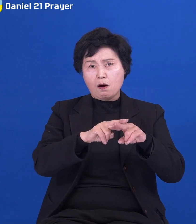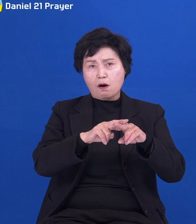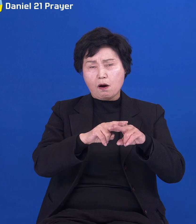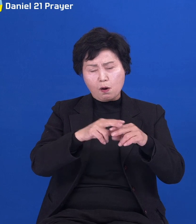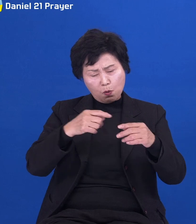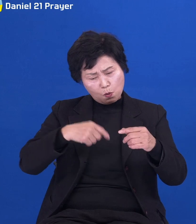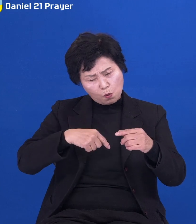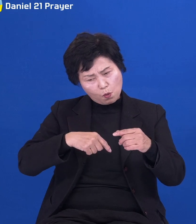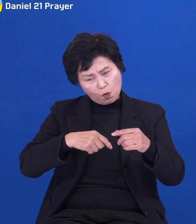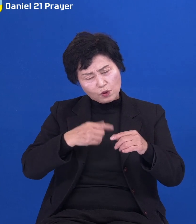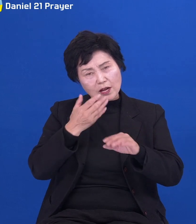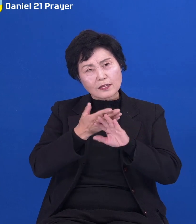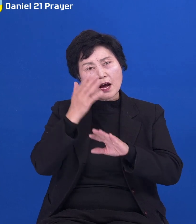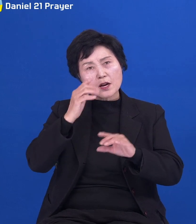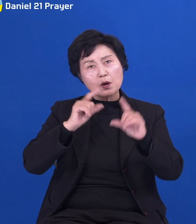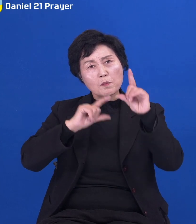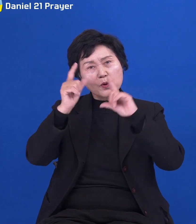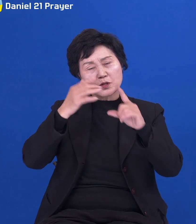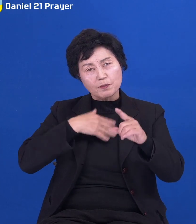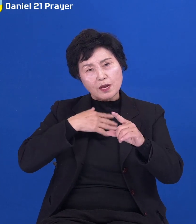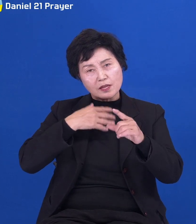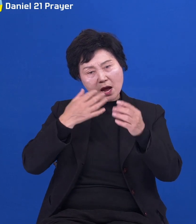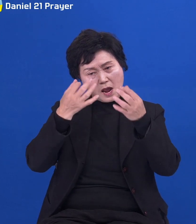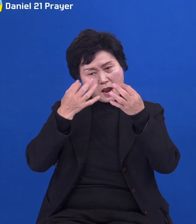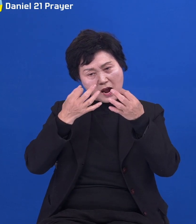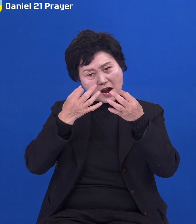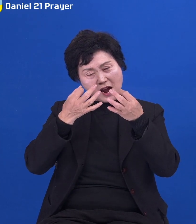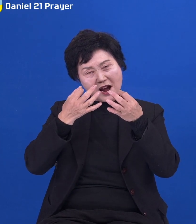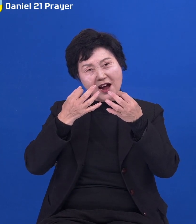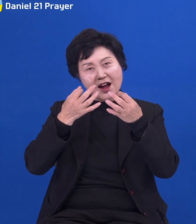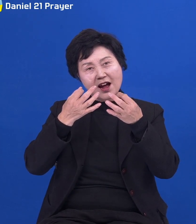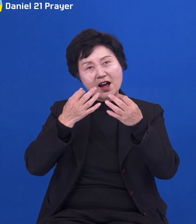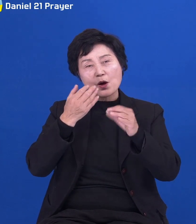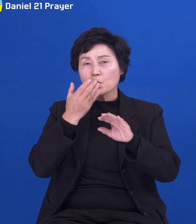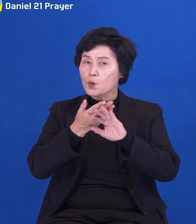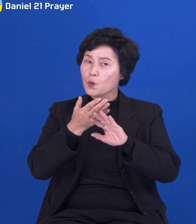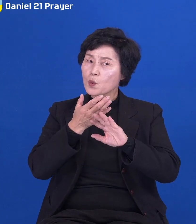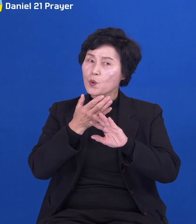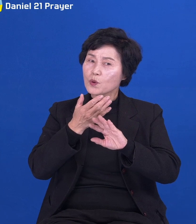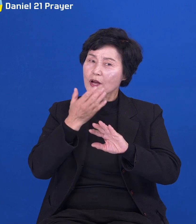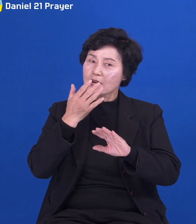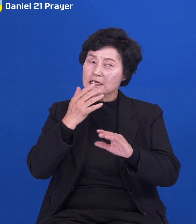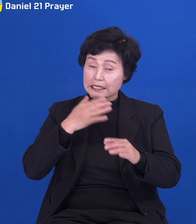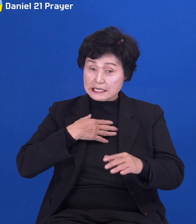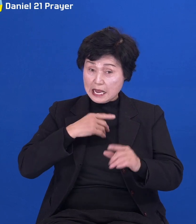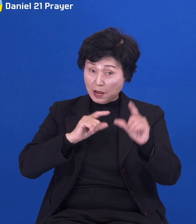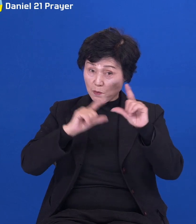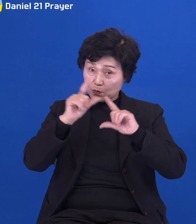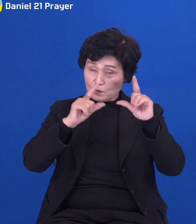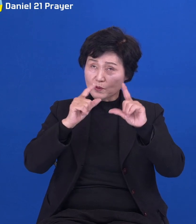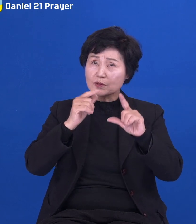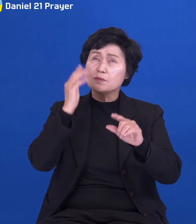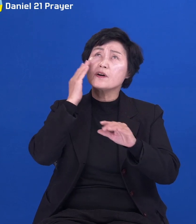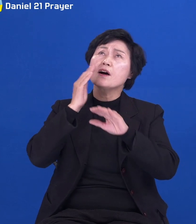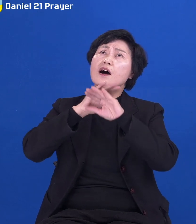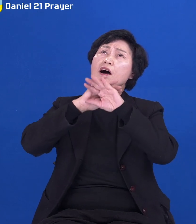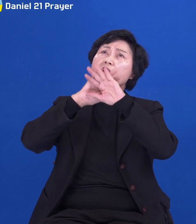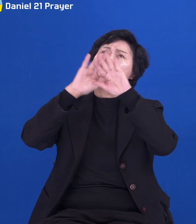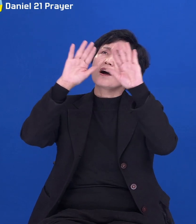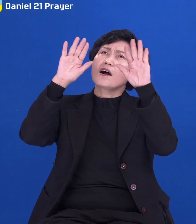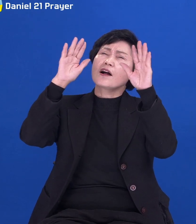하나님께서 보여주시는 거예요. 나는 그 안에 앉아 있는데 또 다른 나는 하늘의 하나님을 향해서 무릎 꿇고 기도를